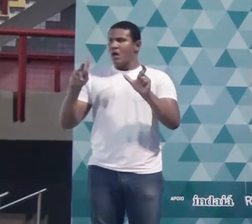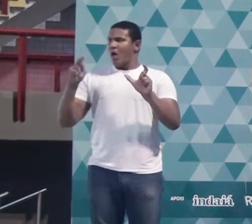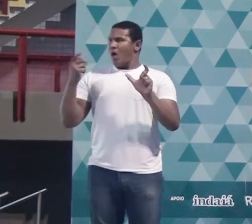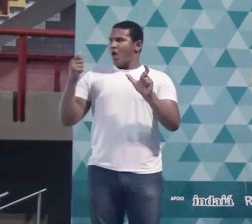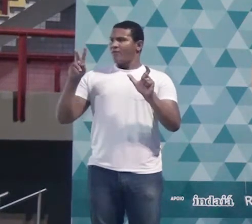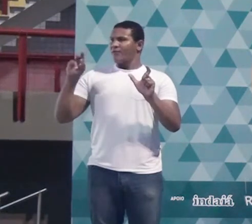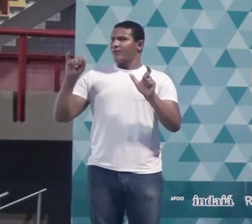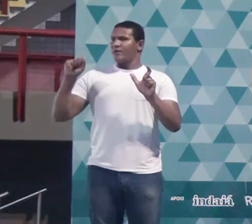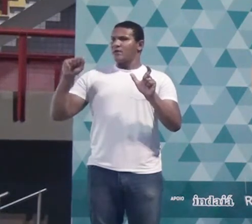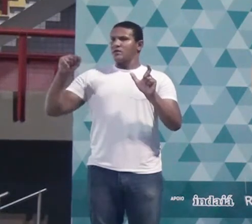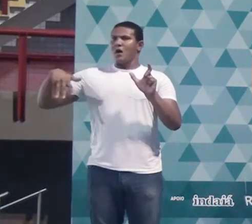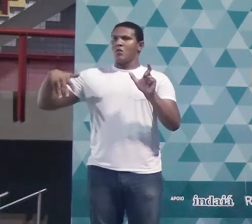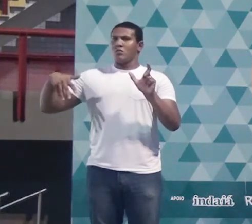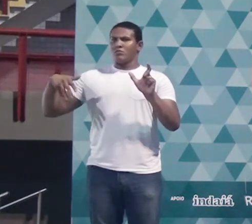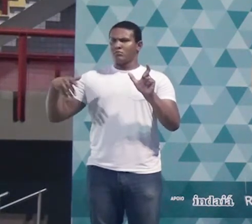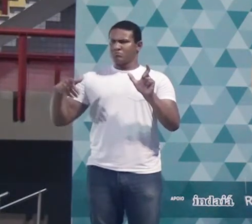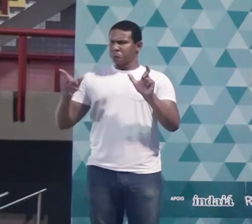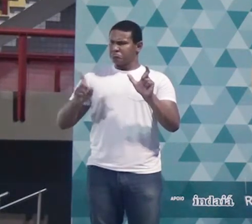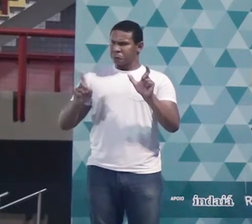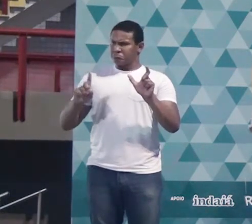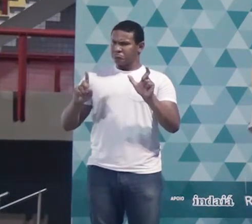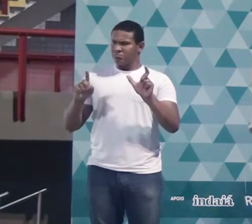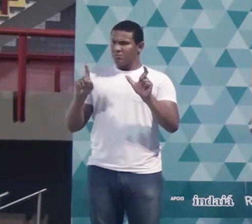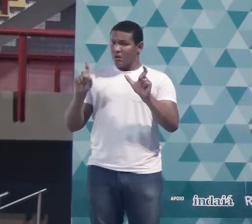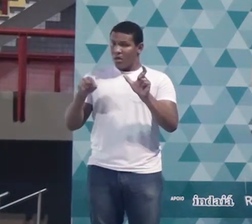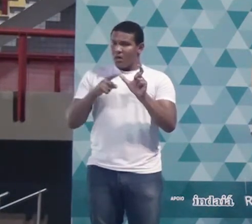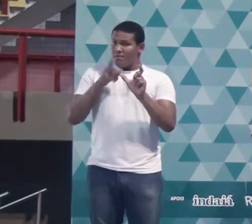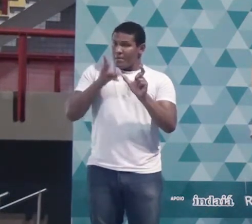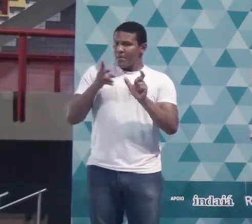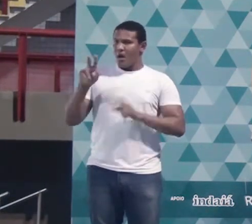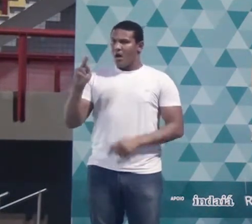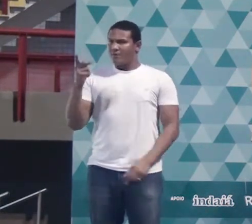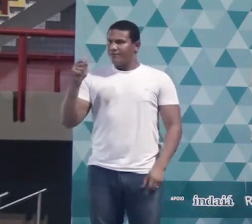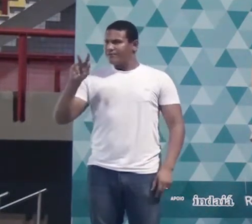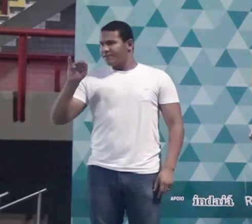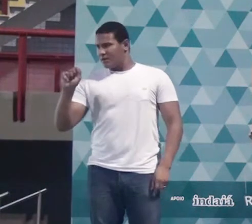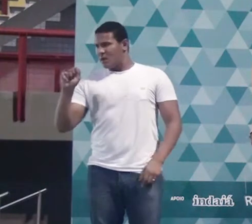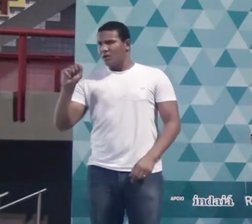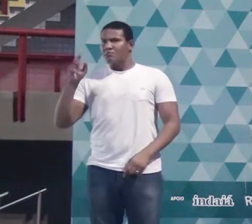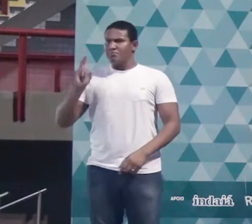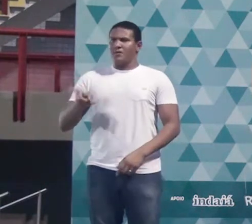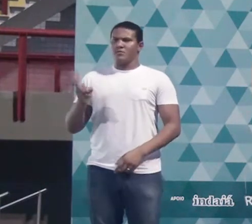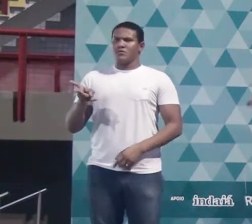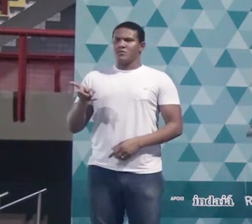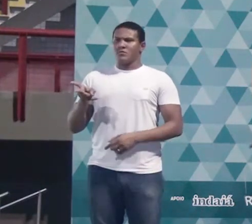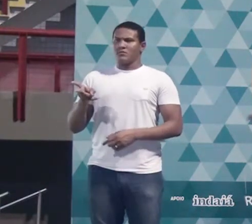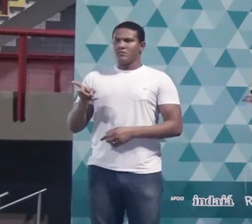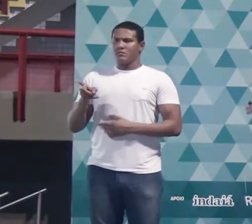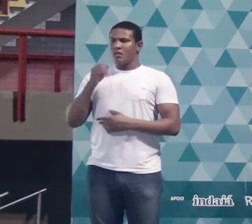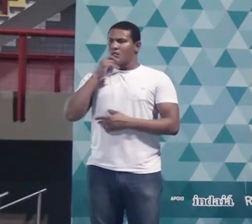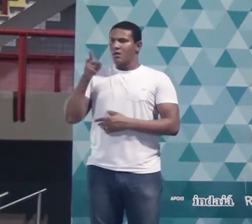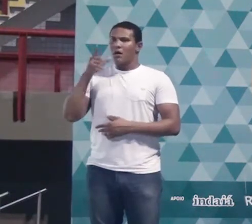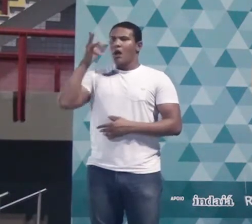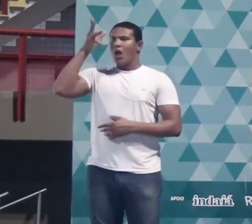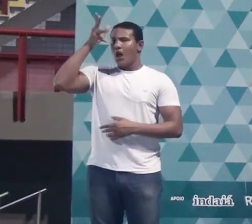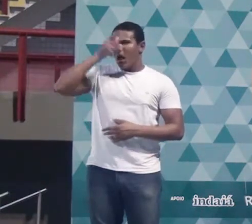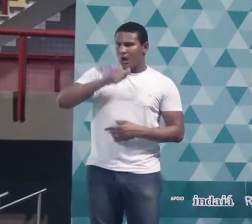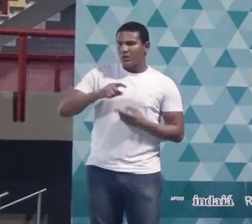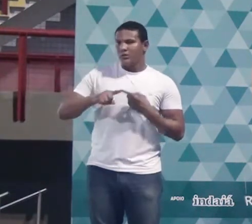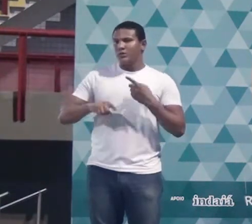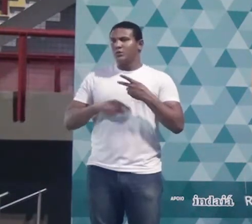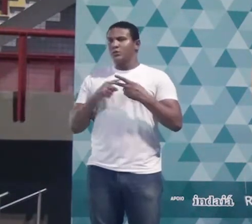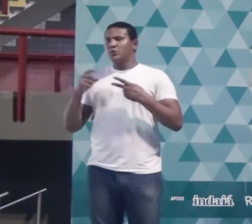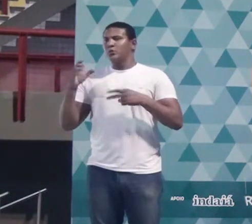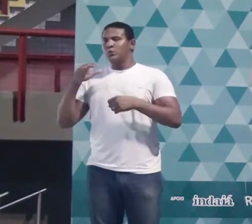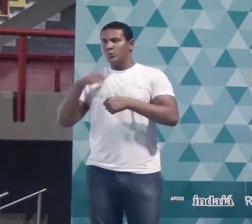haviam galos, noites e quintais, e sim havia galos, noites e quintais.